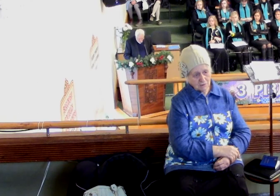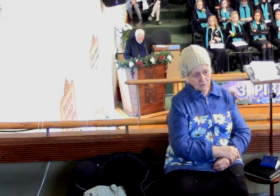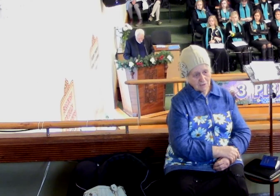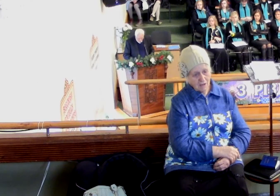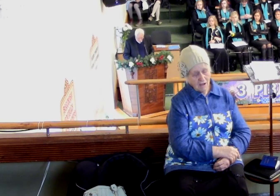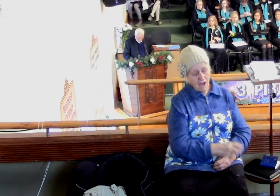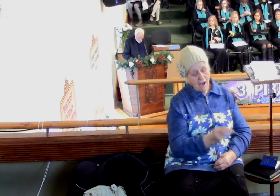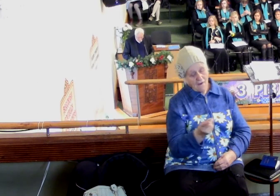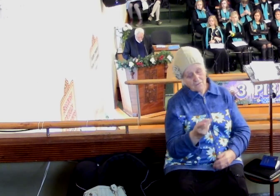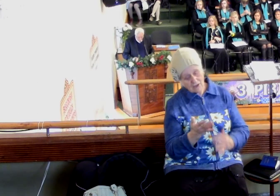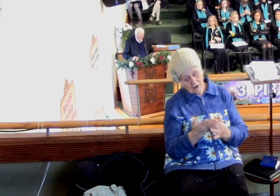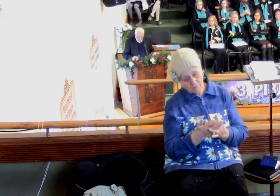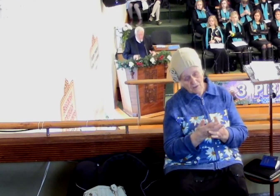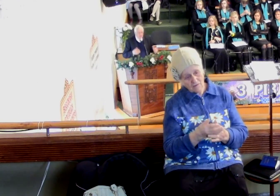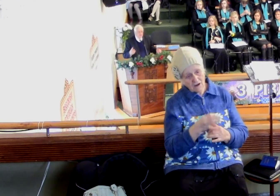Но